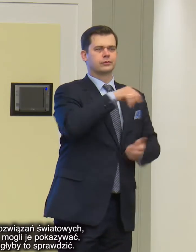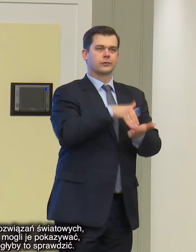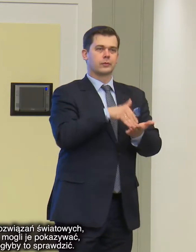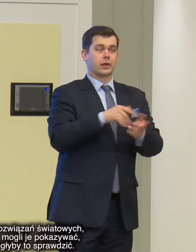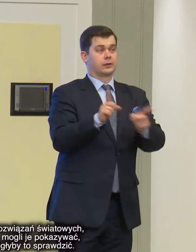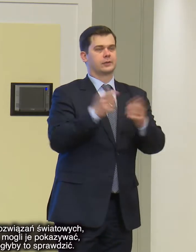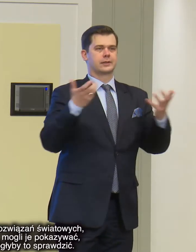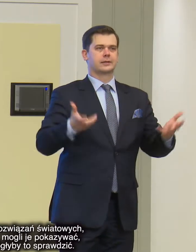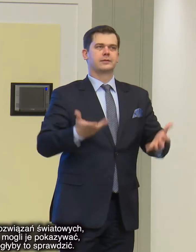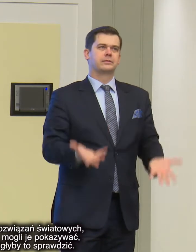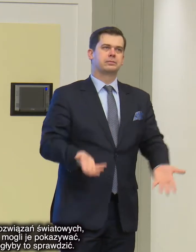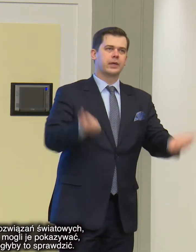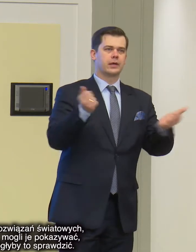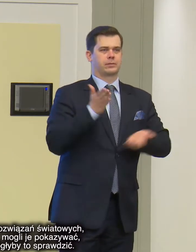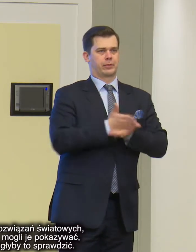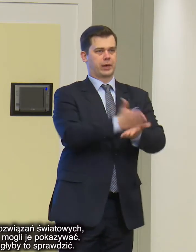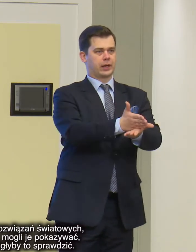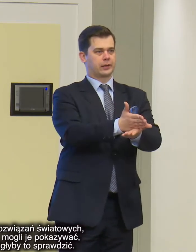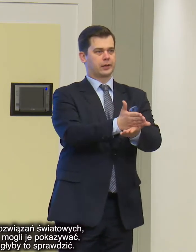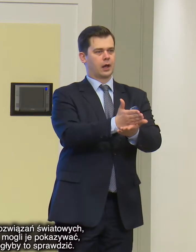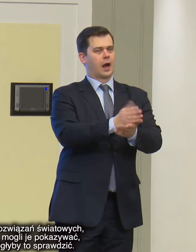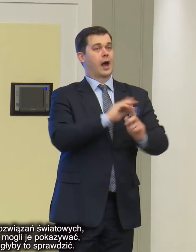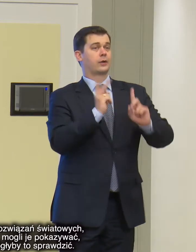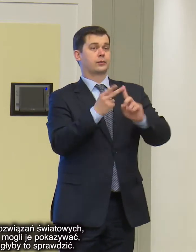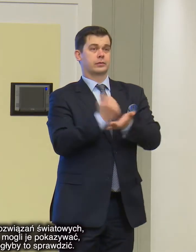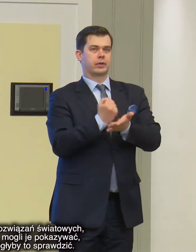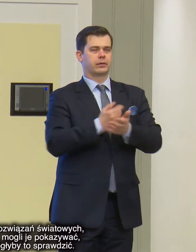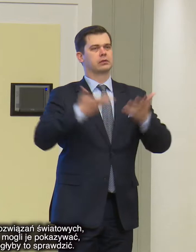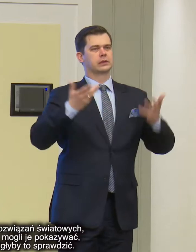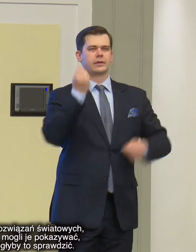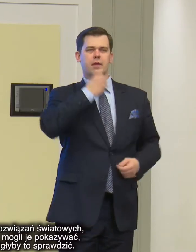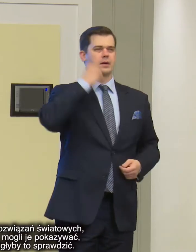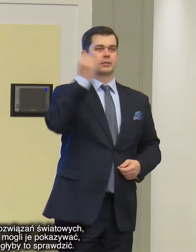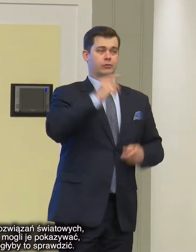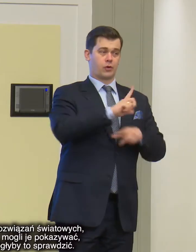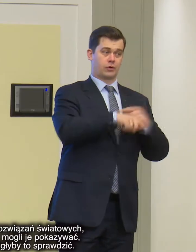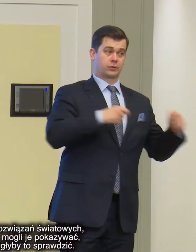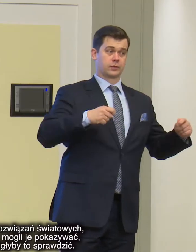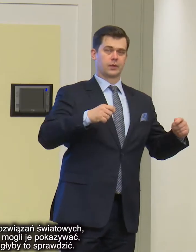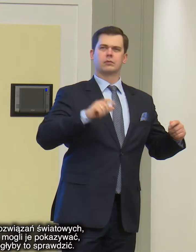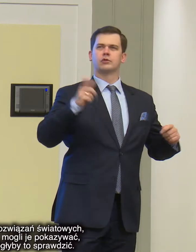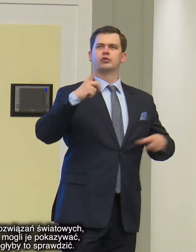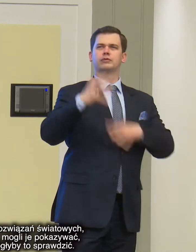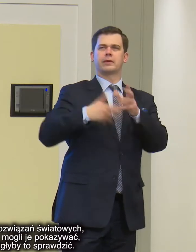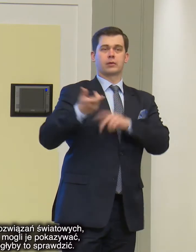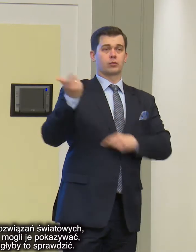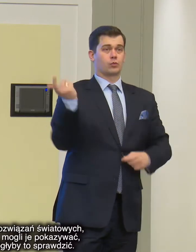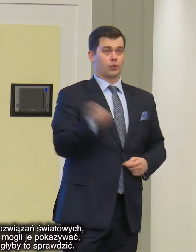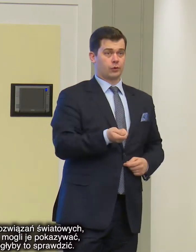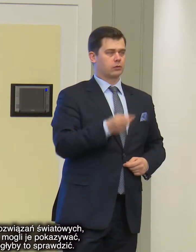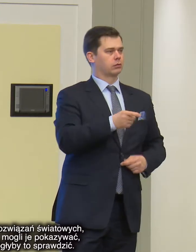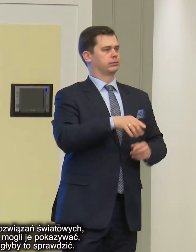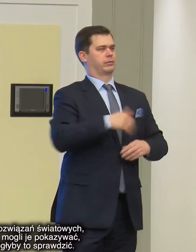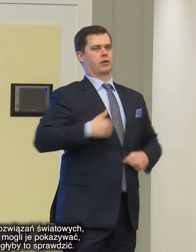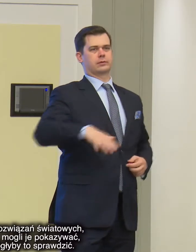je wspierać bezpośrednio, ale też na przykład stworzyć na wzór najlepszych rozwiązań światowych miejsca,